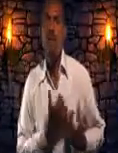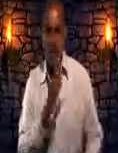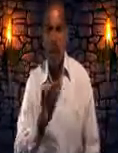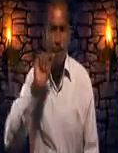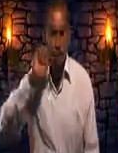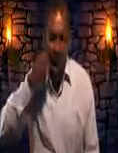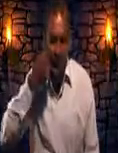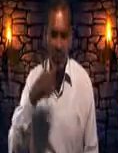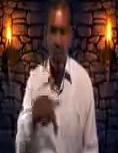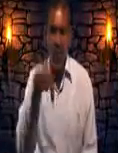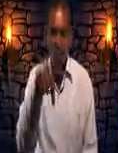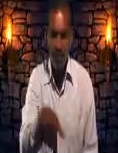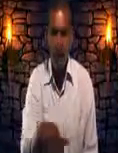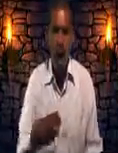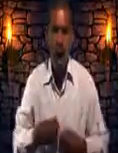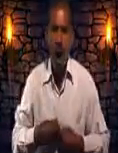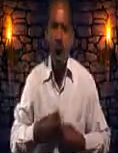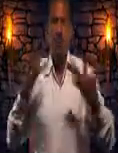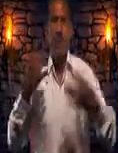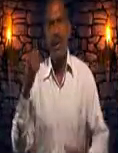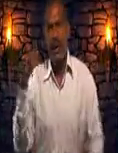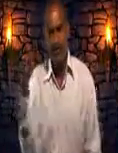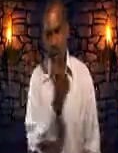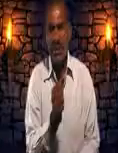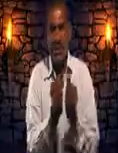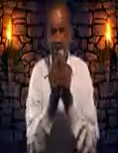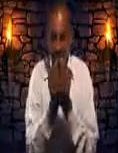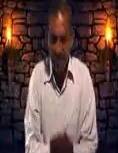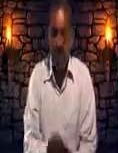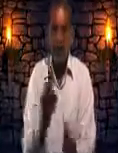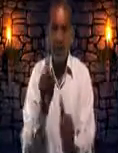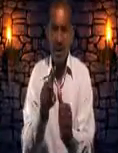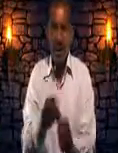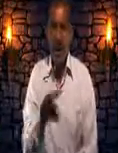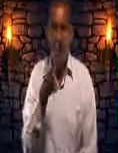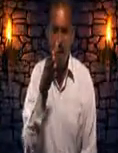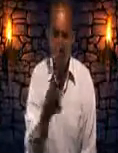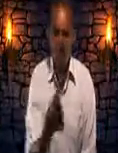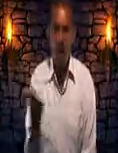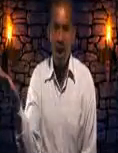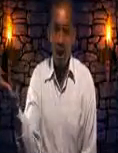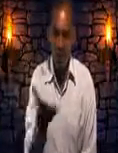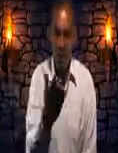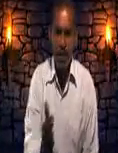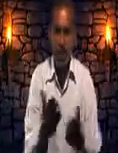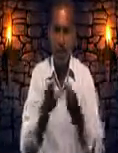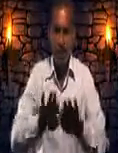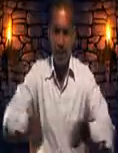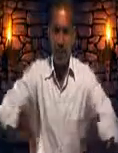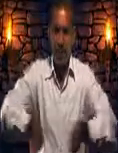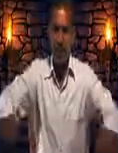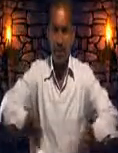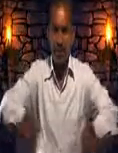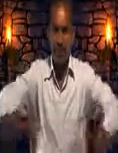இருக்கிற மனுஷன் இப்படிப்பட்ட அற்புதங்களை எப்படி செய்வான் என்றார்கள். இவ்விதமாய் அவர்களுக்குள்ளே